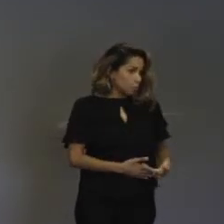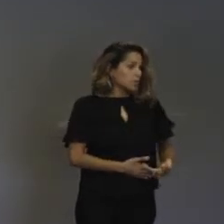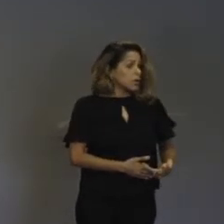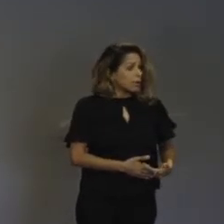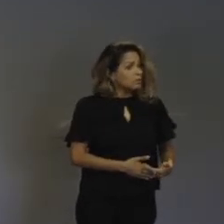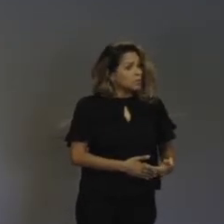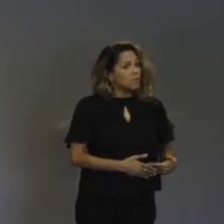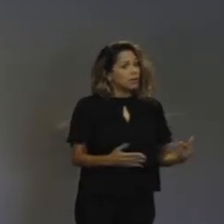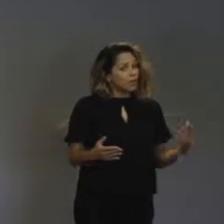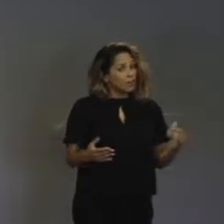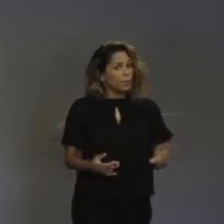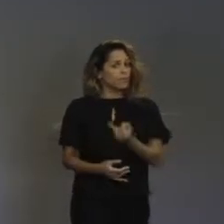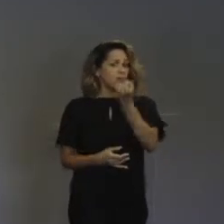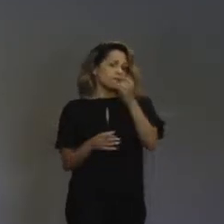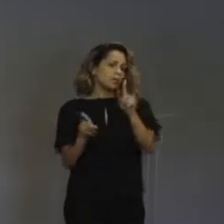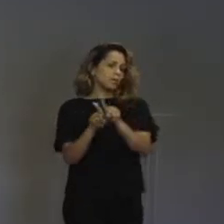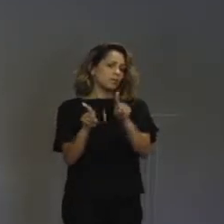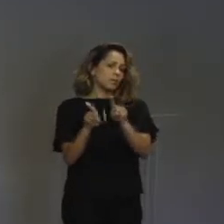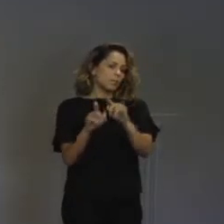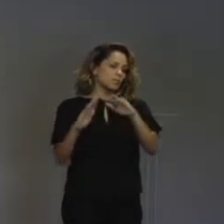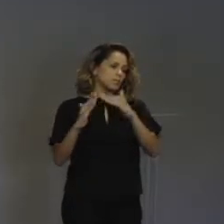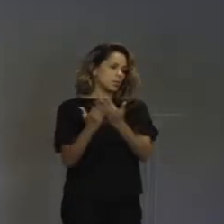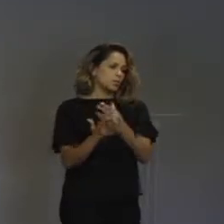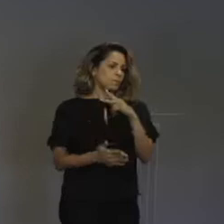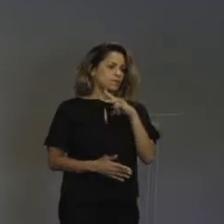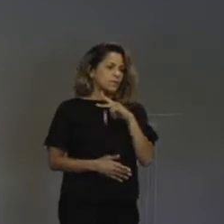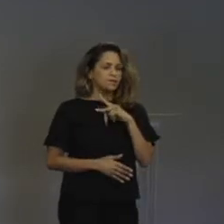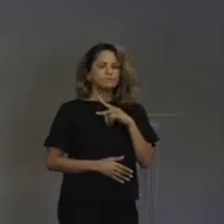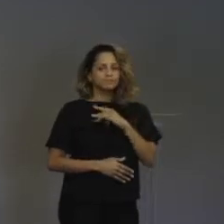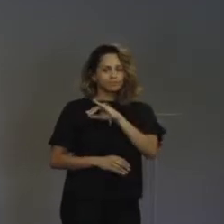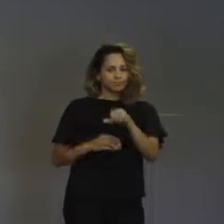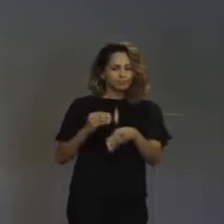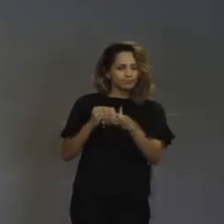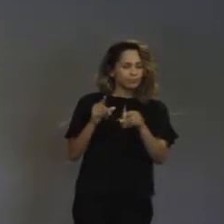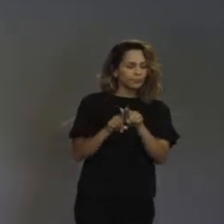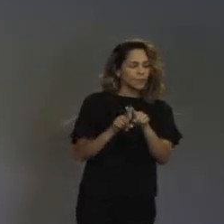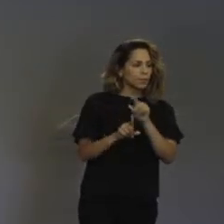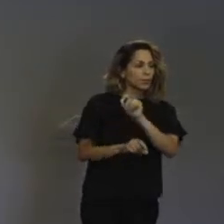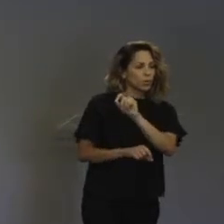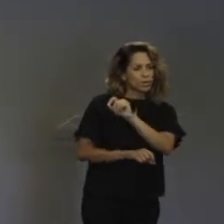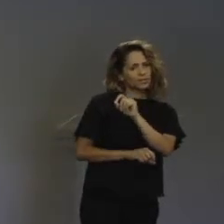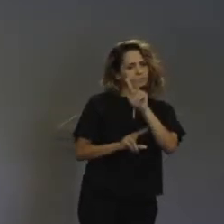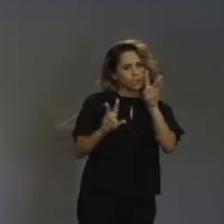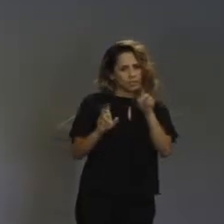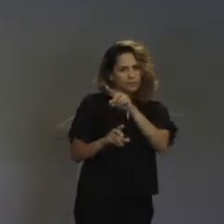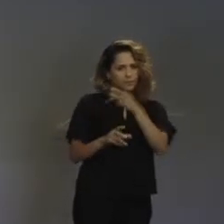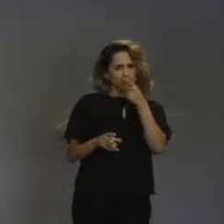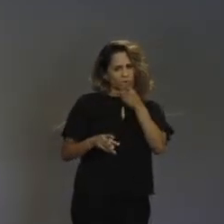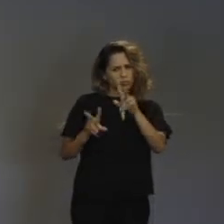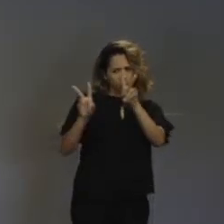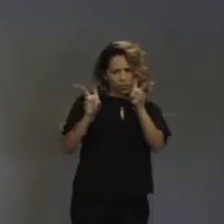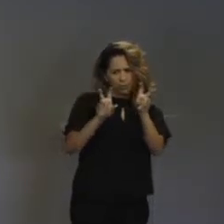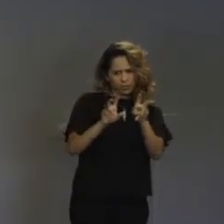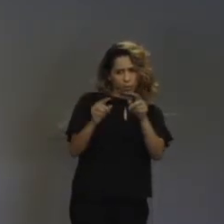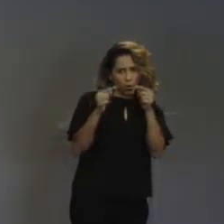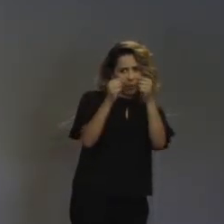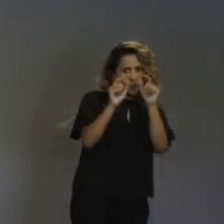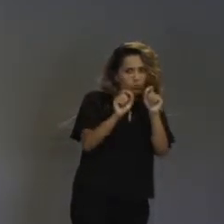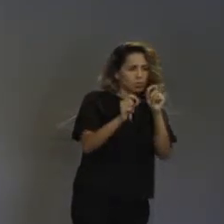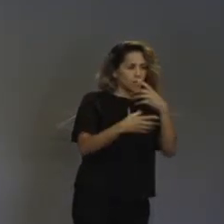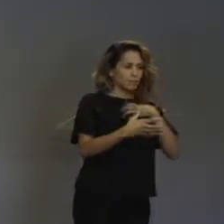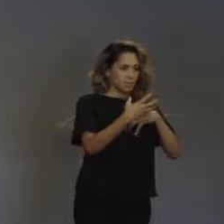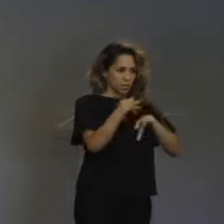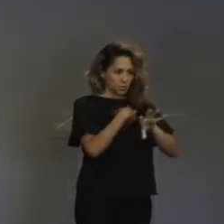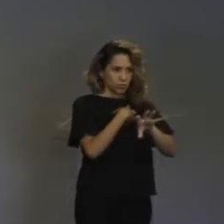gancho, porque algumas perguntas vieram nessa linha que tem a ver com a empatia, né? Então, eu vou amarrar só o que